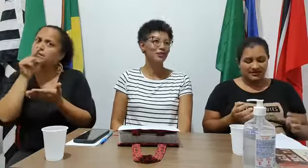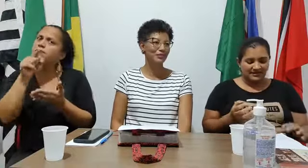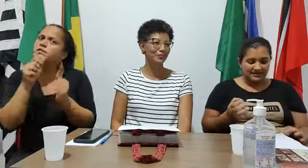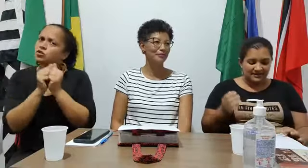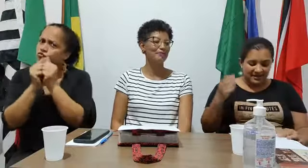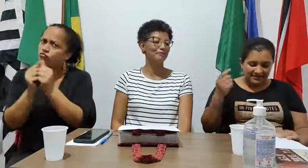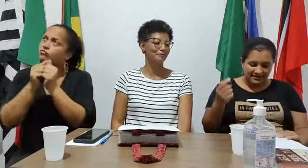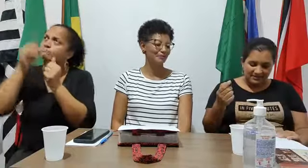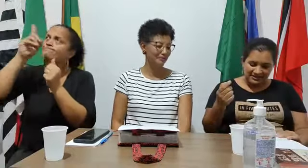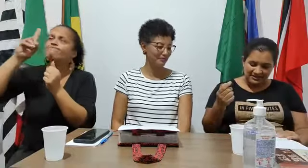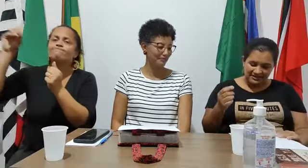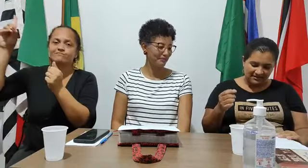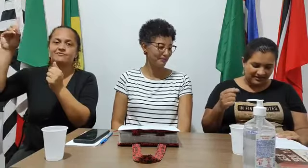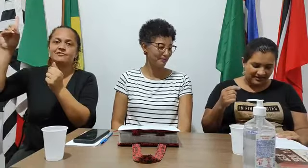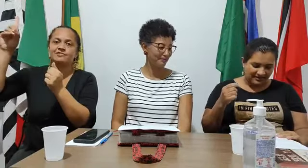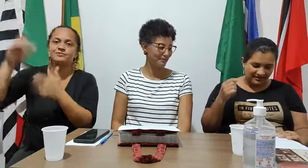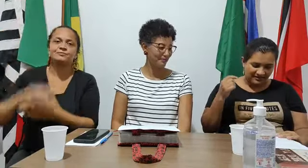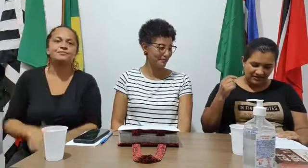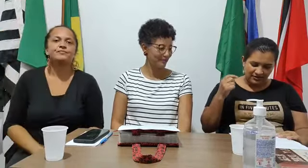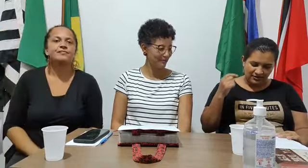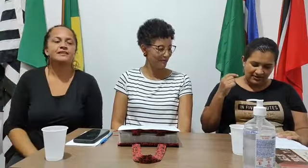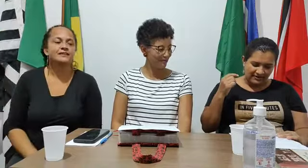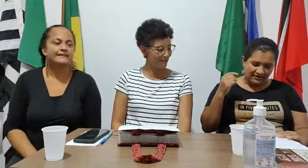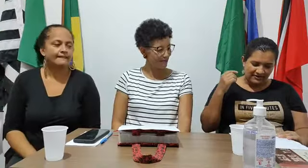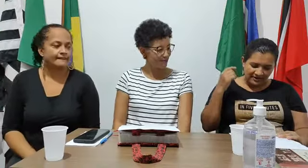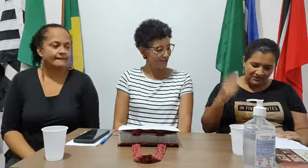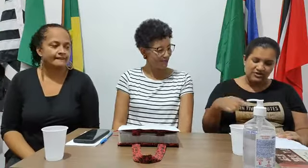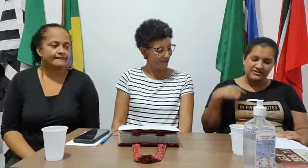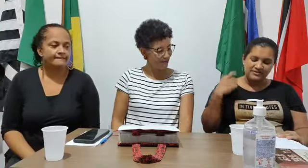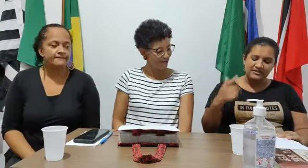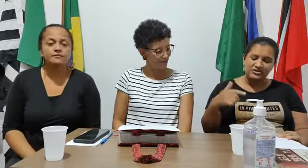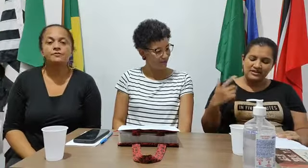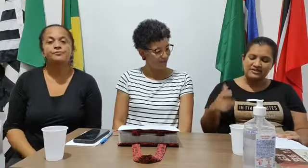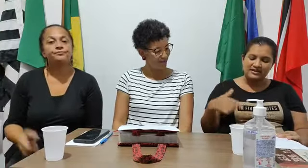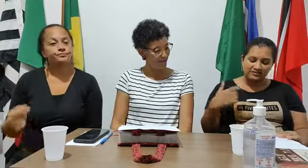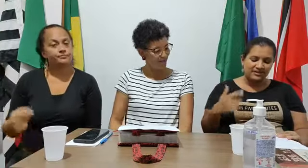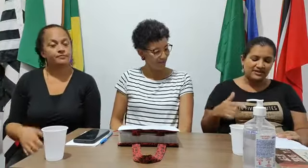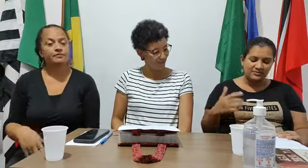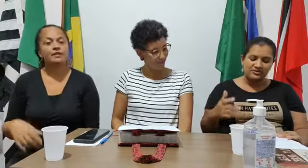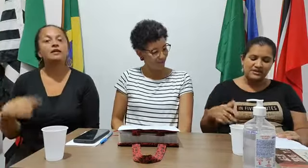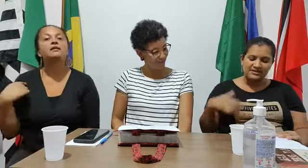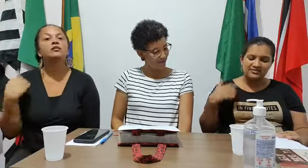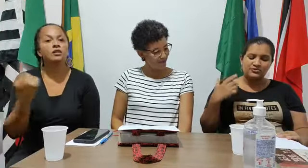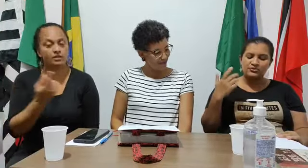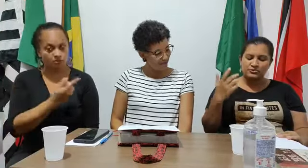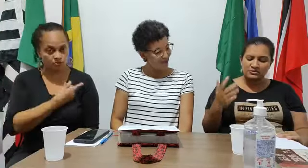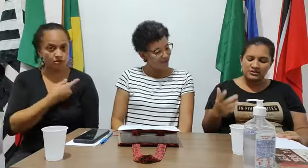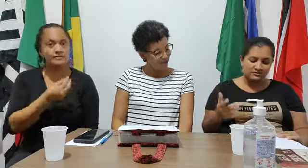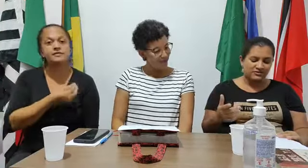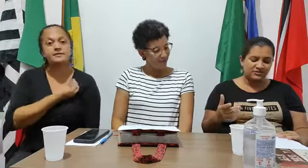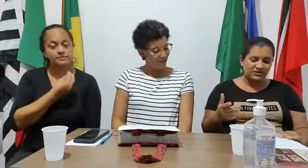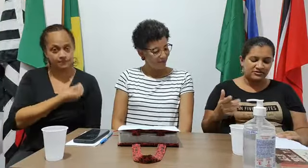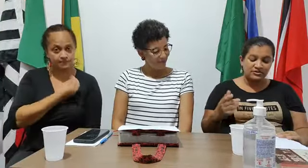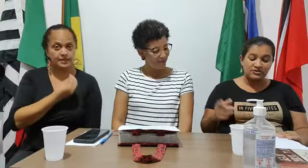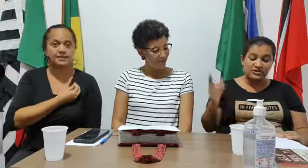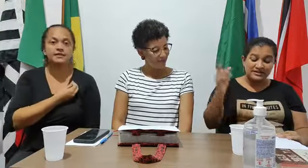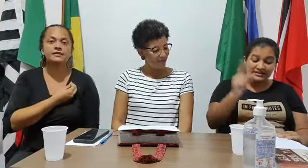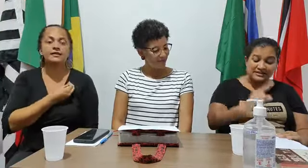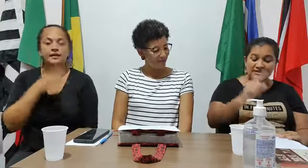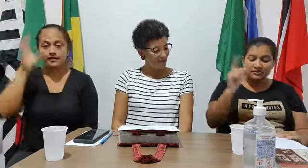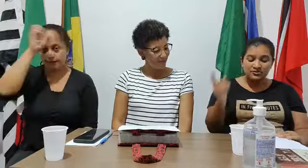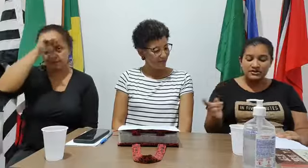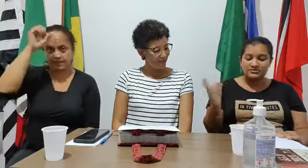Aleluia. E aí termina, né? Cadê? Nossa vida adquire significado e amadurece quando nos submetemos à vontade de